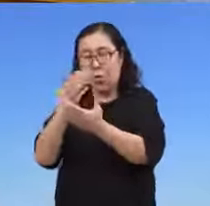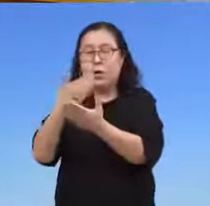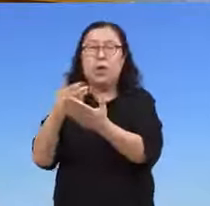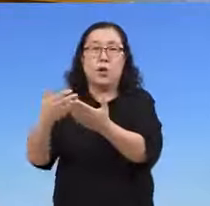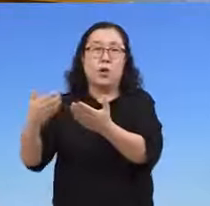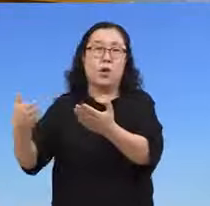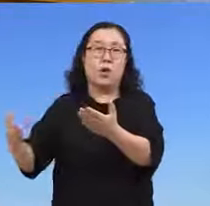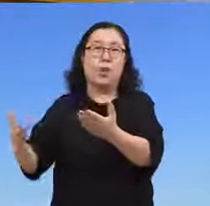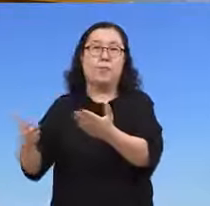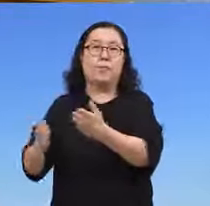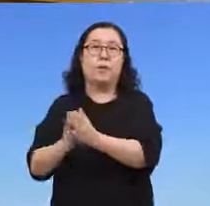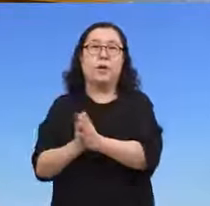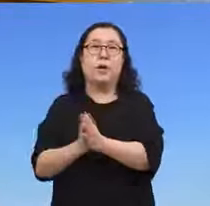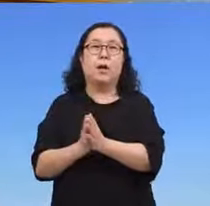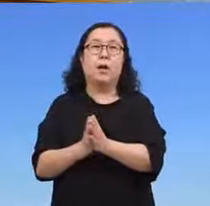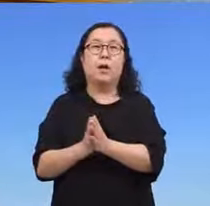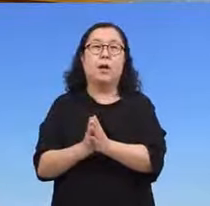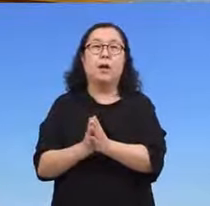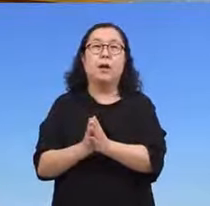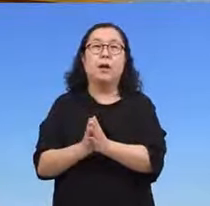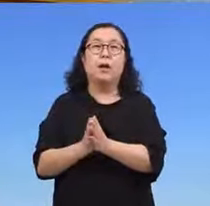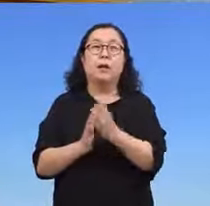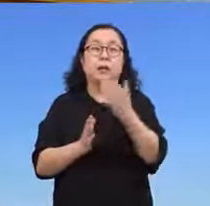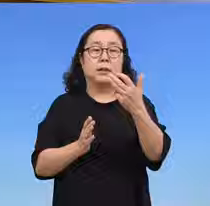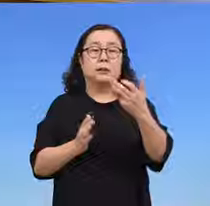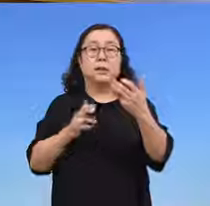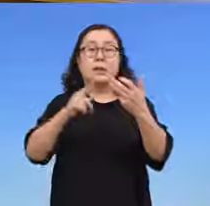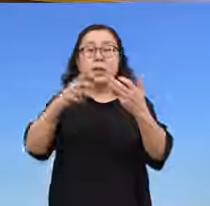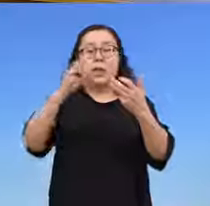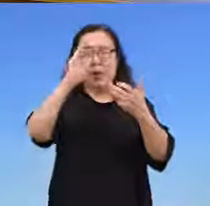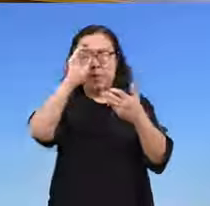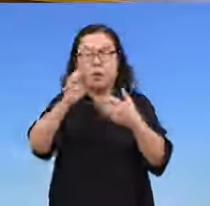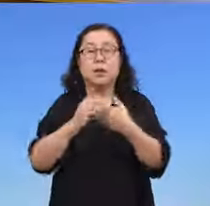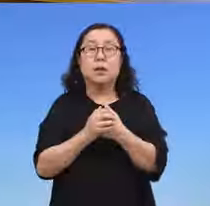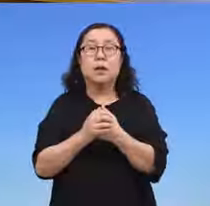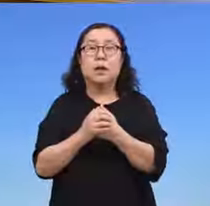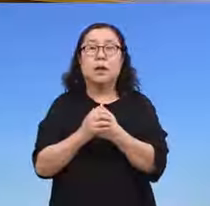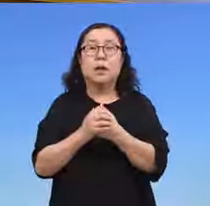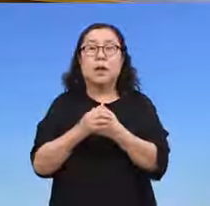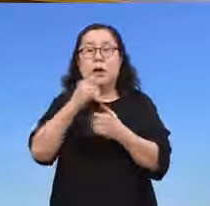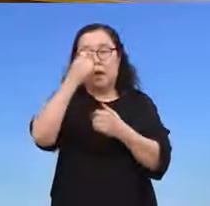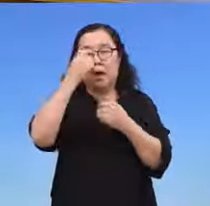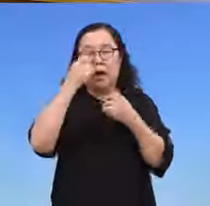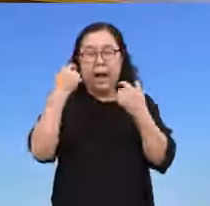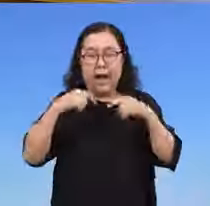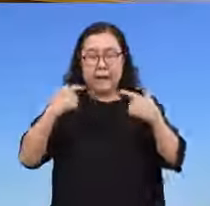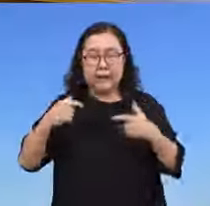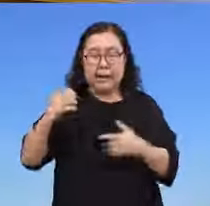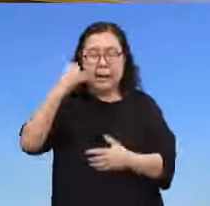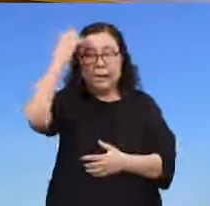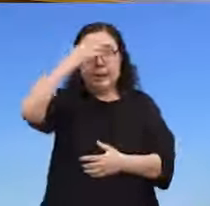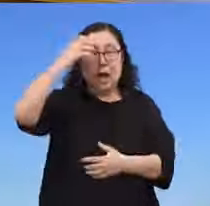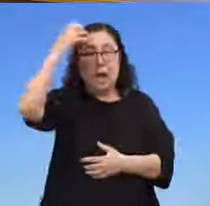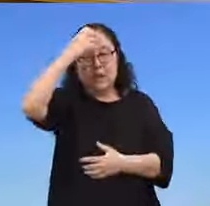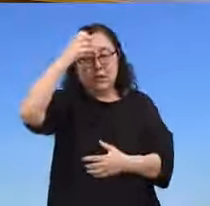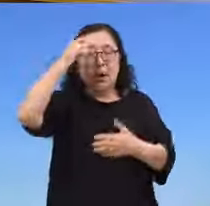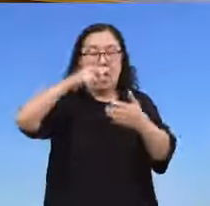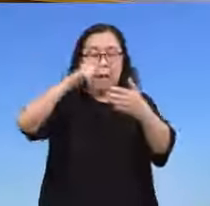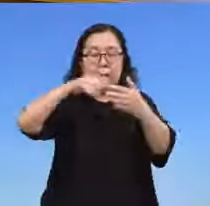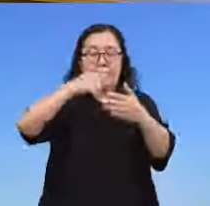성도들을 위하여 구하라. 자, 이 물줄기를 한번 보십시오. 18절에 모든 기도와 간구를 하되 항상 성령